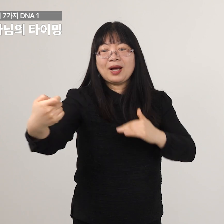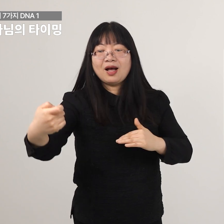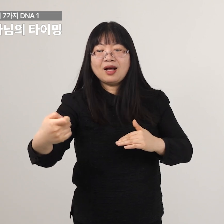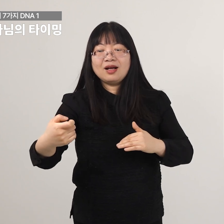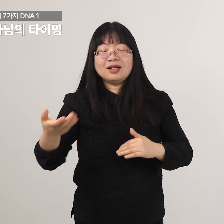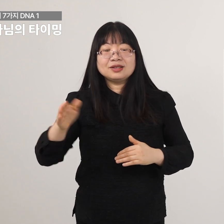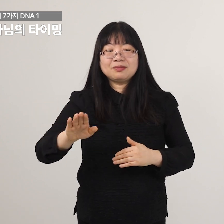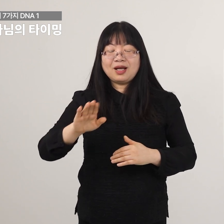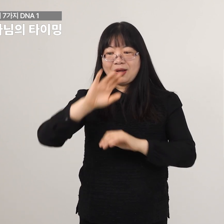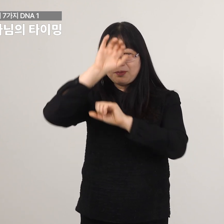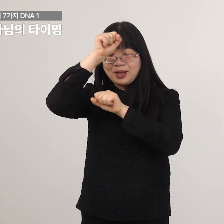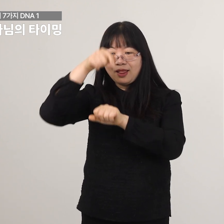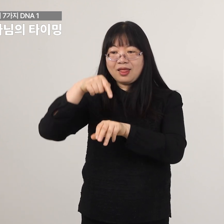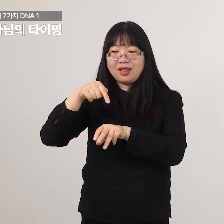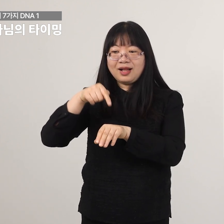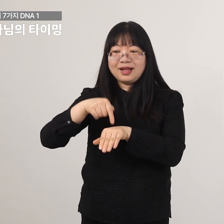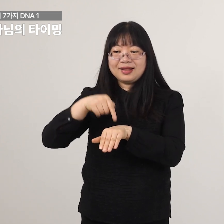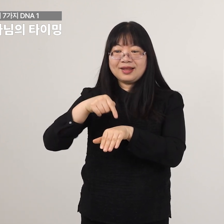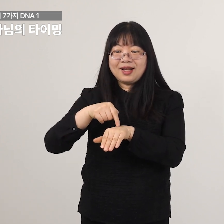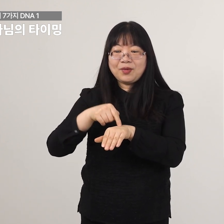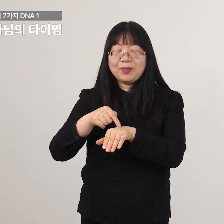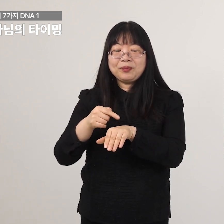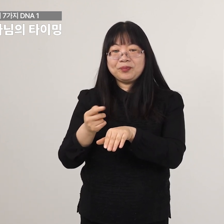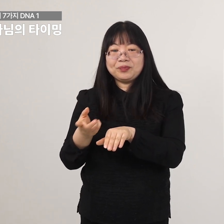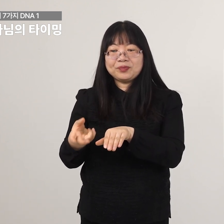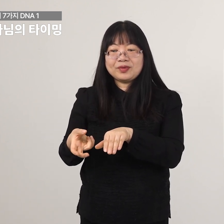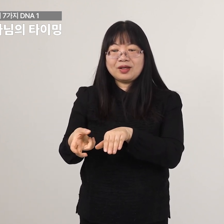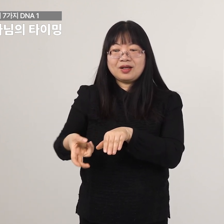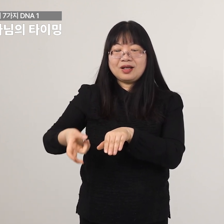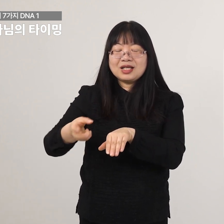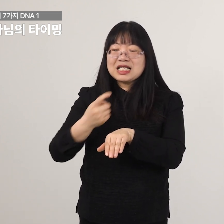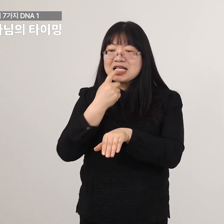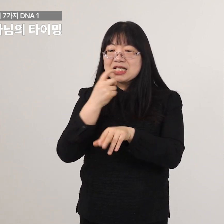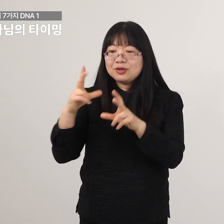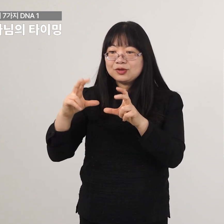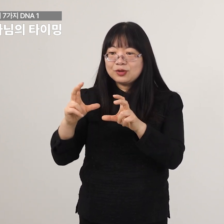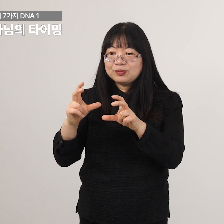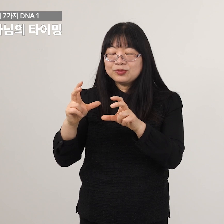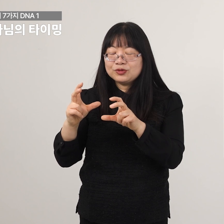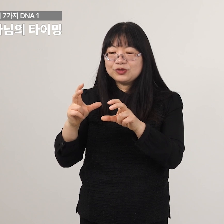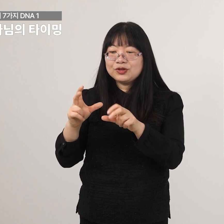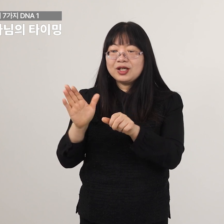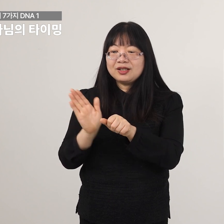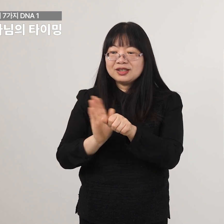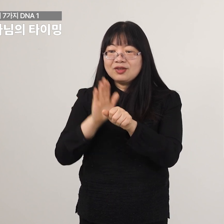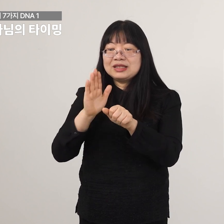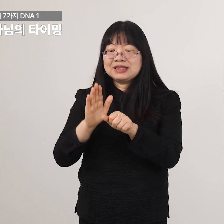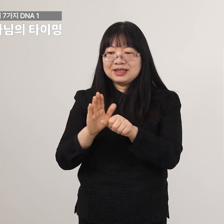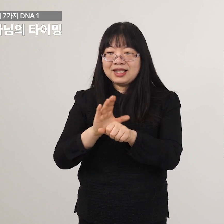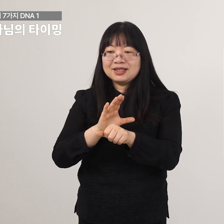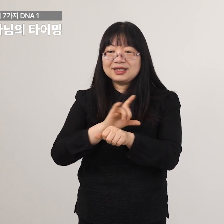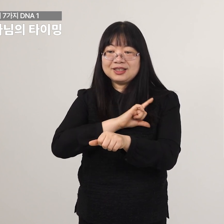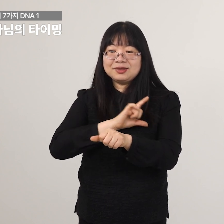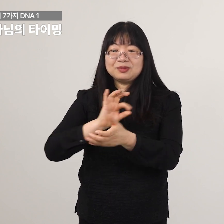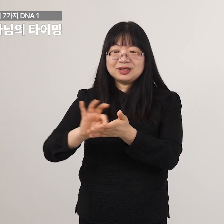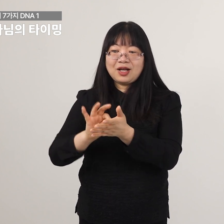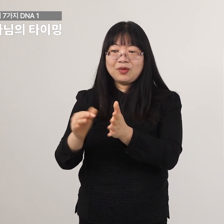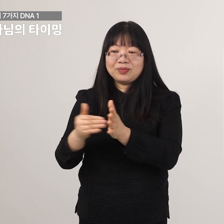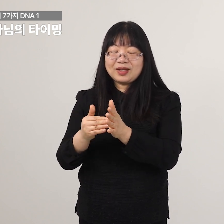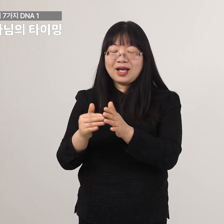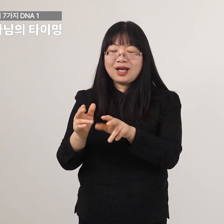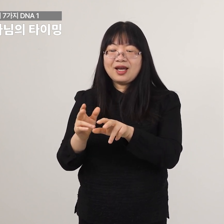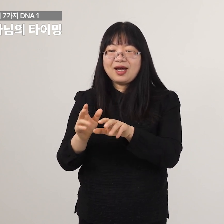이렇게 발등에다가 탁, 이걸 순두부 터치라 그럽니다. 순두부 터치. 이렇게